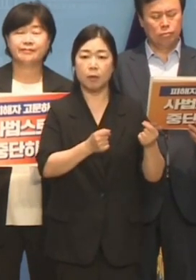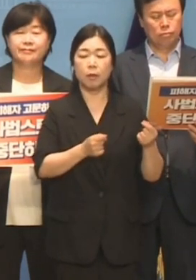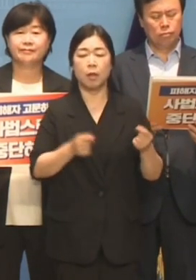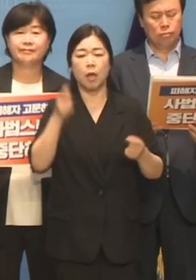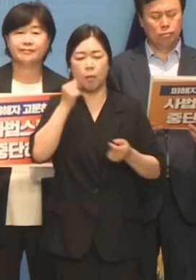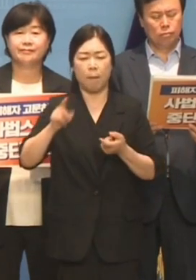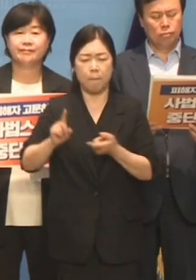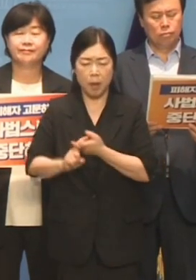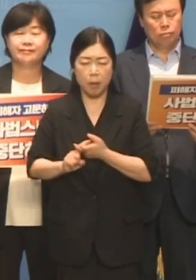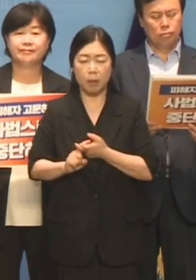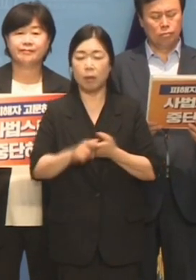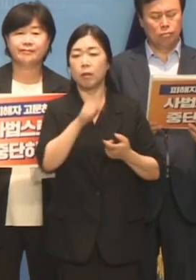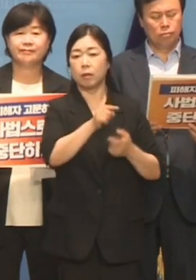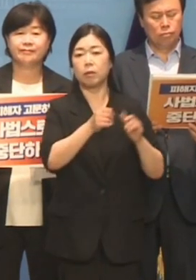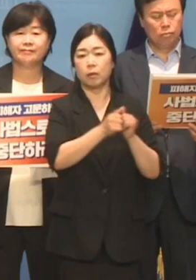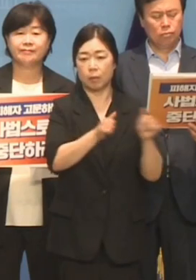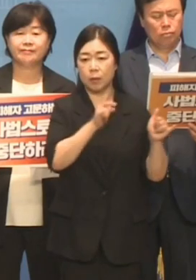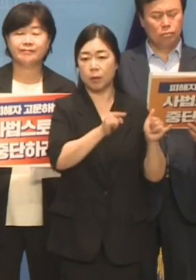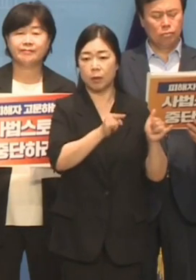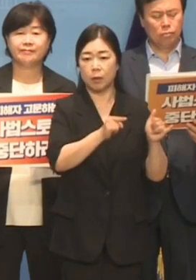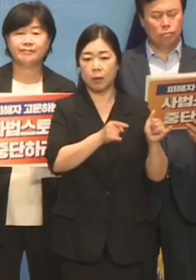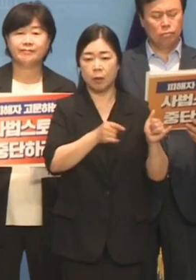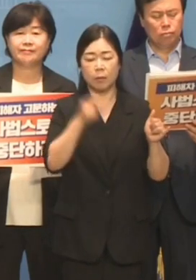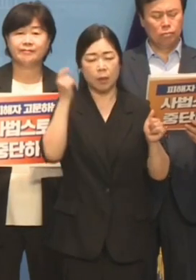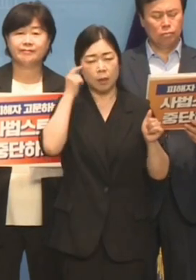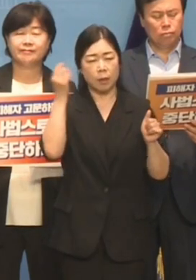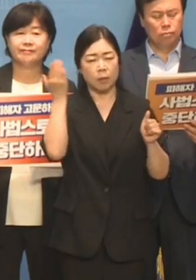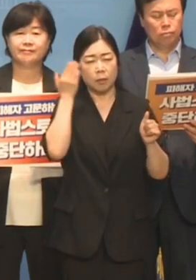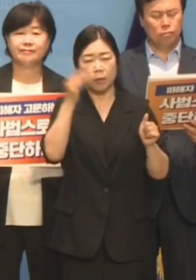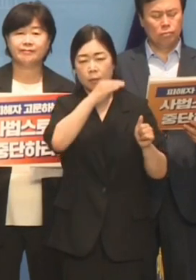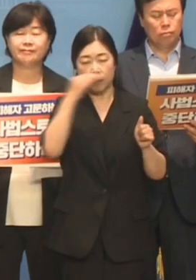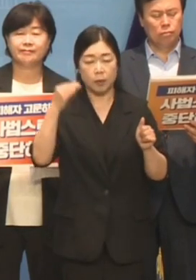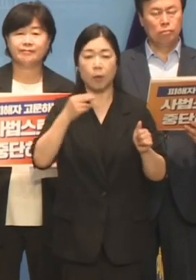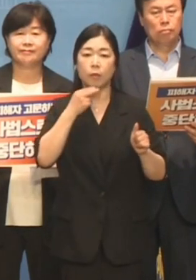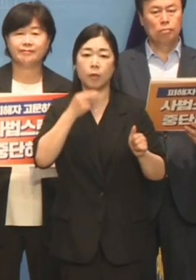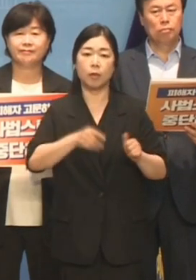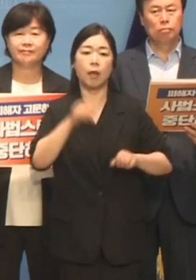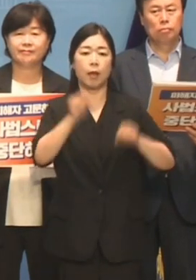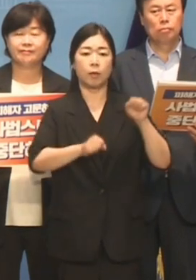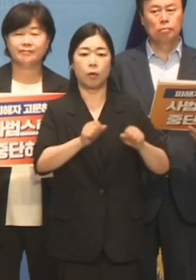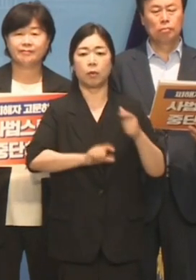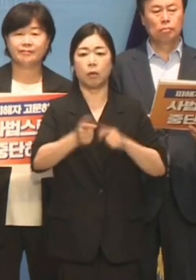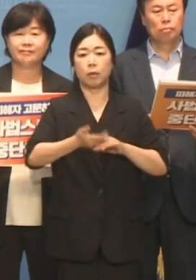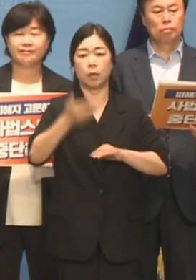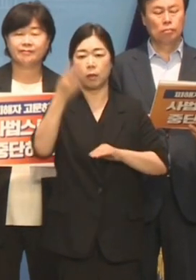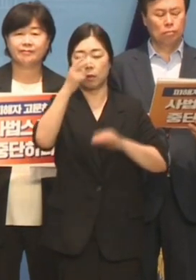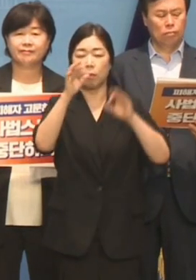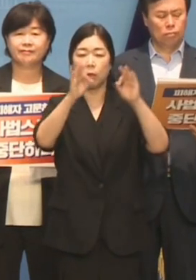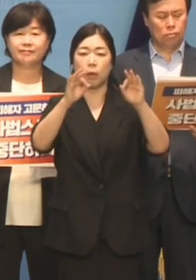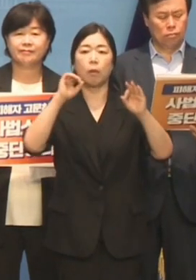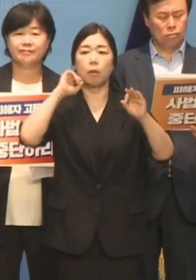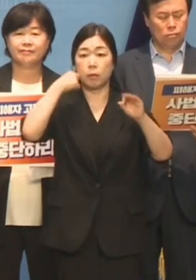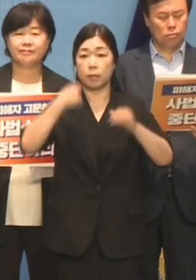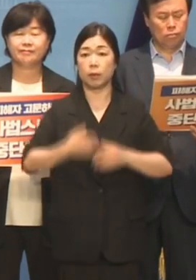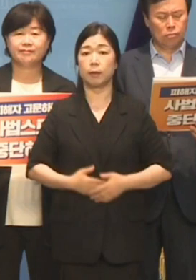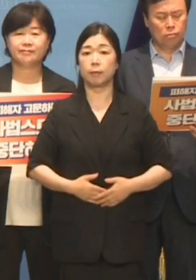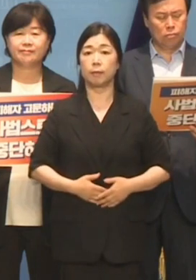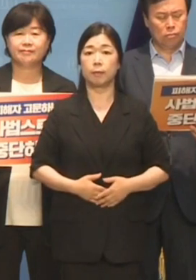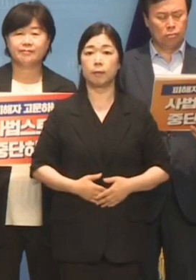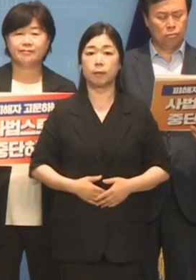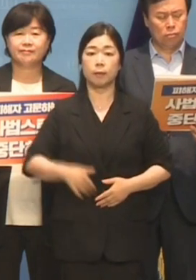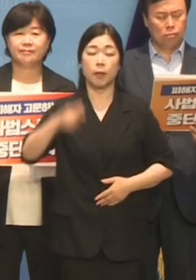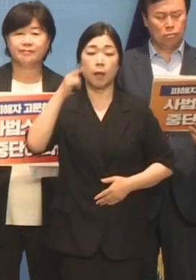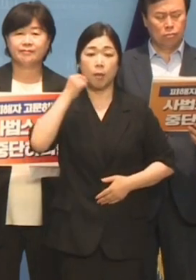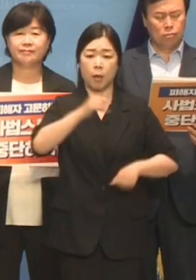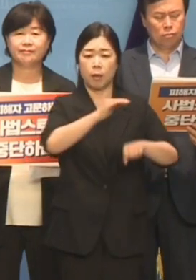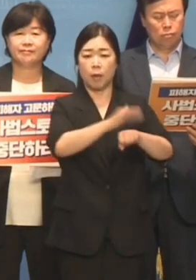세력, 극우 정권의 반이성적인 행태를 더 이상 지켜볼 수는 없습니다.